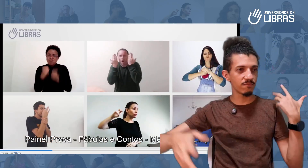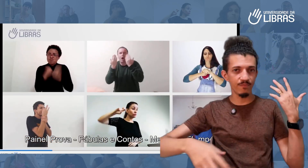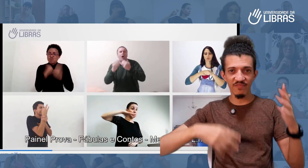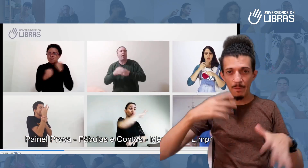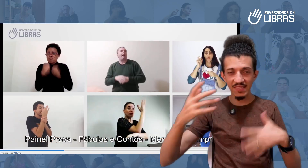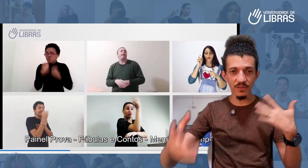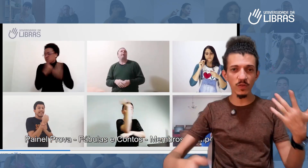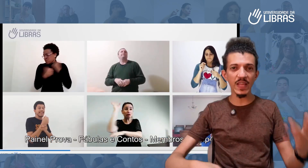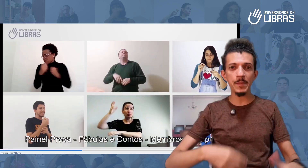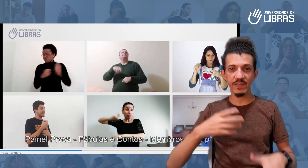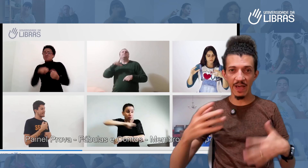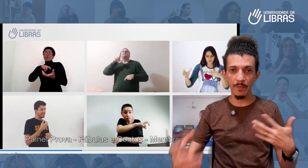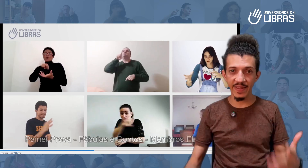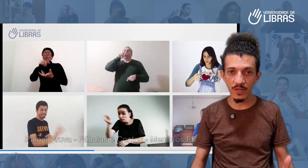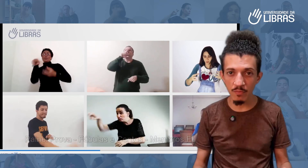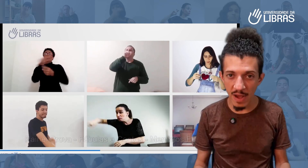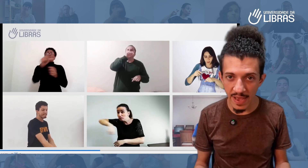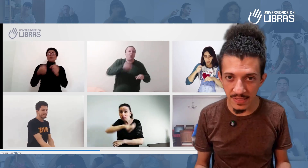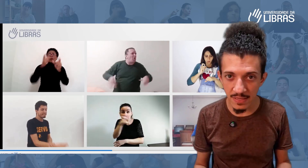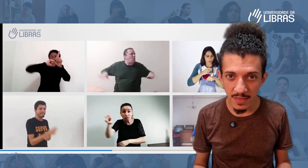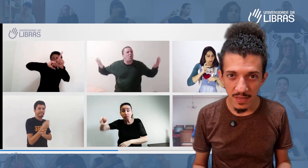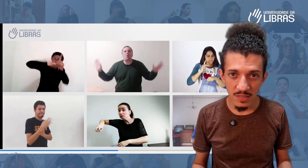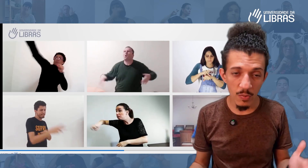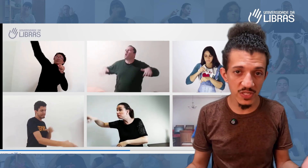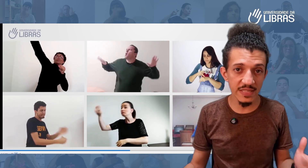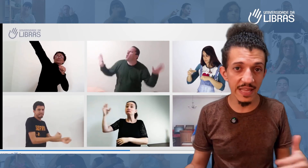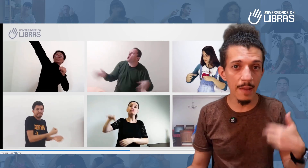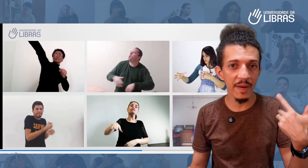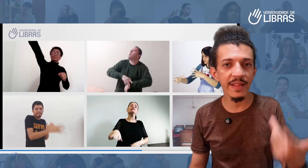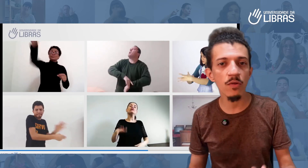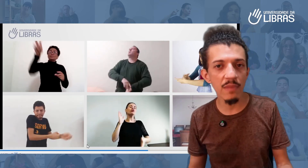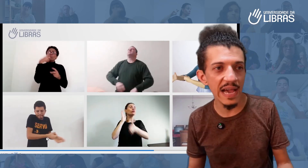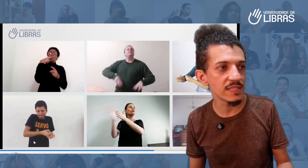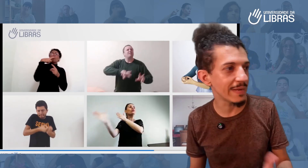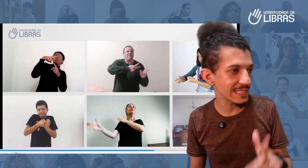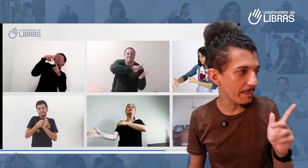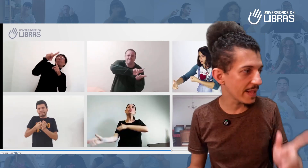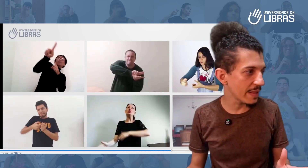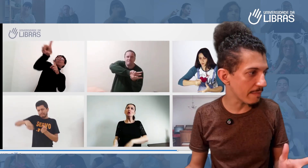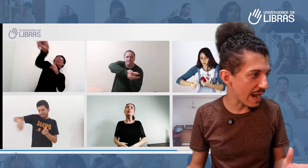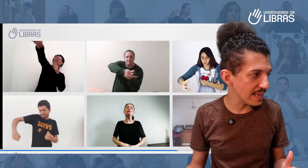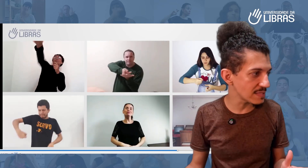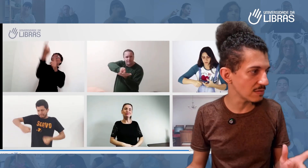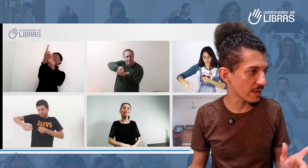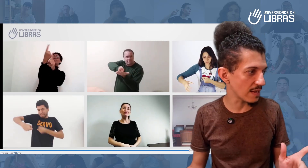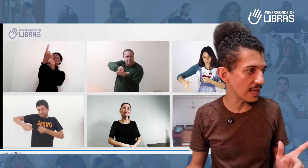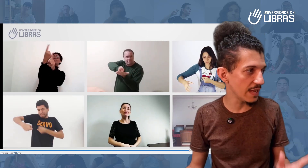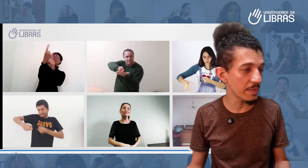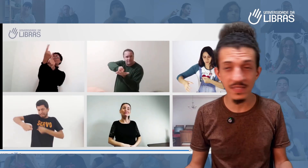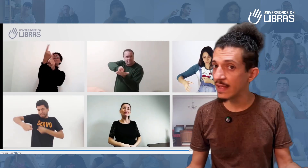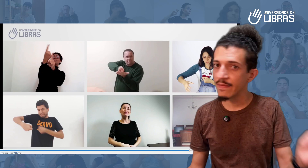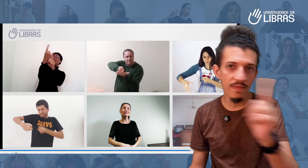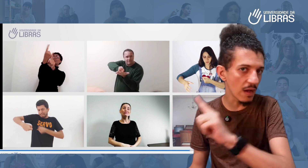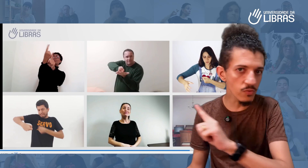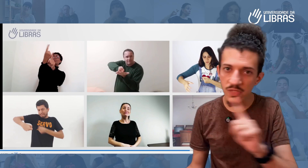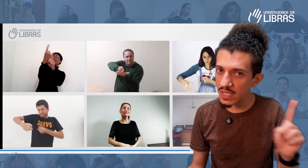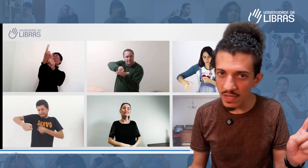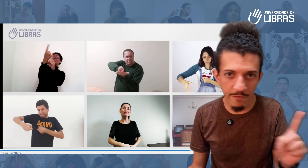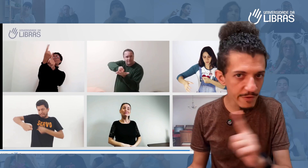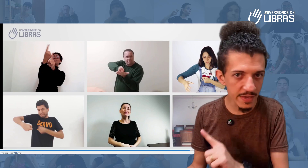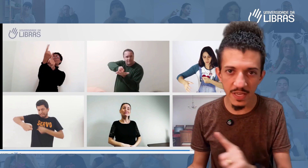Libras vai passando o tempo, você vai aprendendo mais, você pode até ir aprendendo mais, mas aprender mais, no caso da Libras,